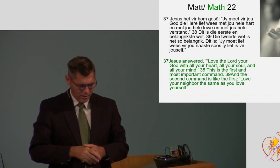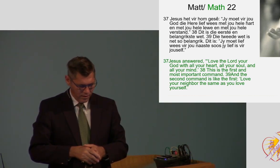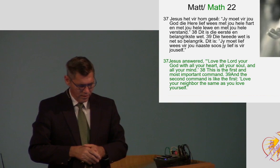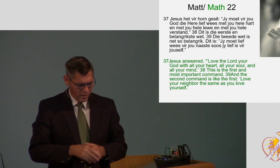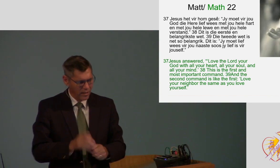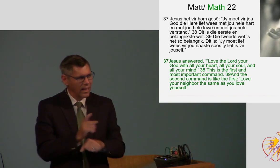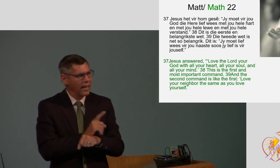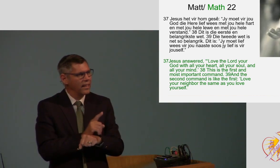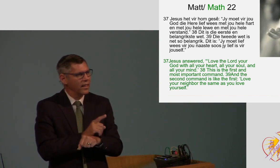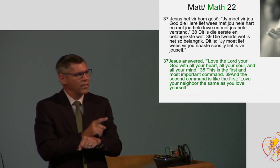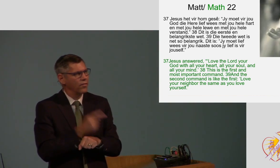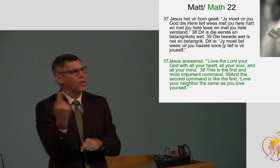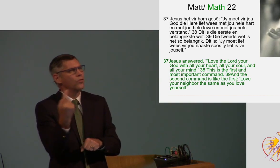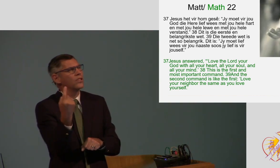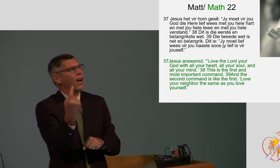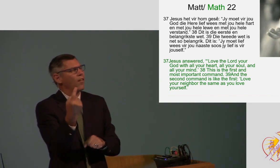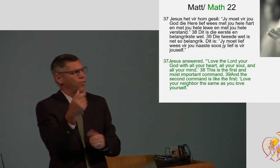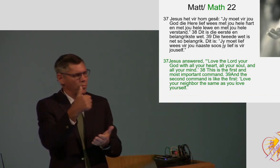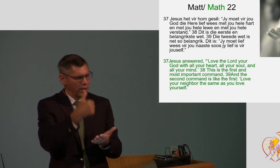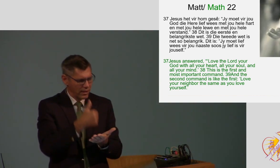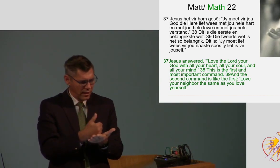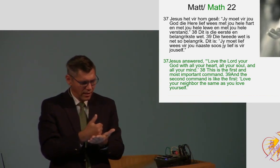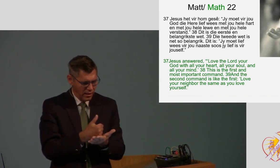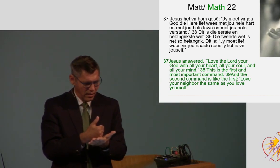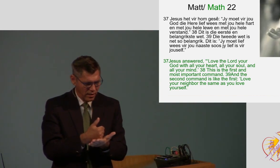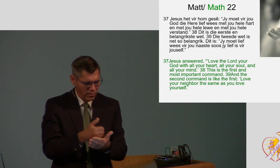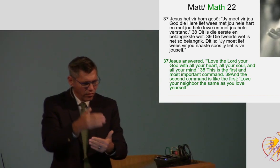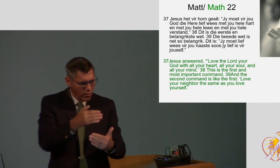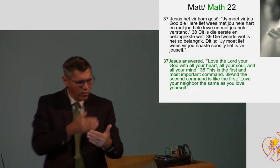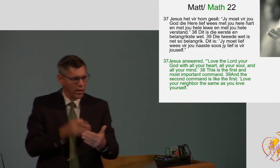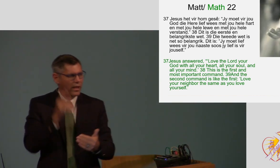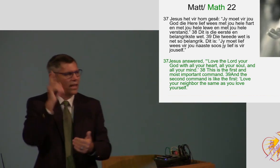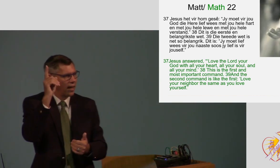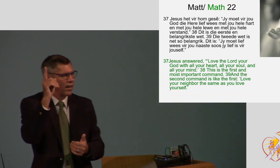As geleentheid vir jouself om te sit voor die Here.